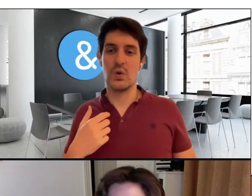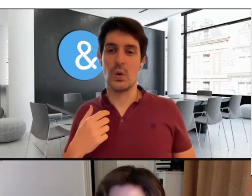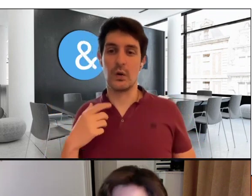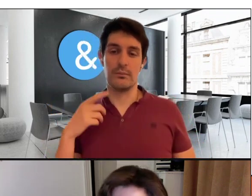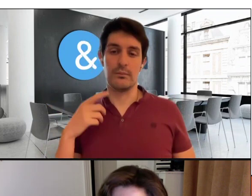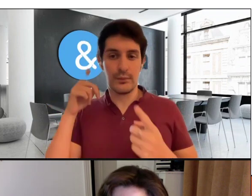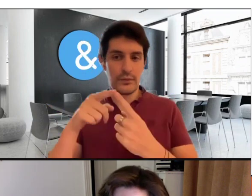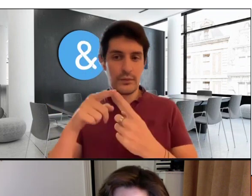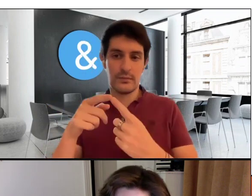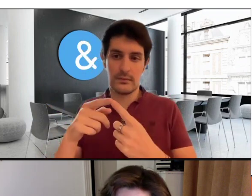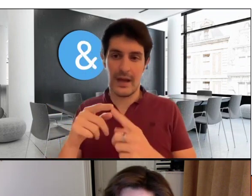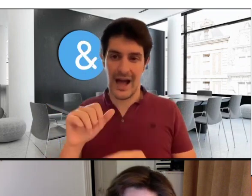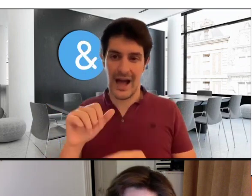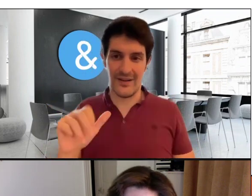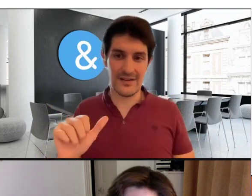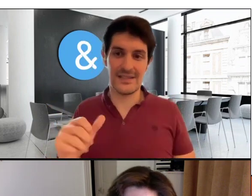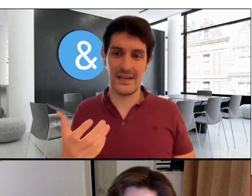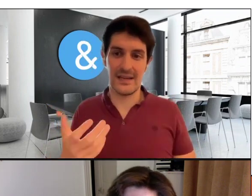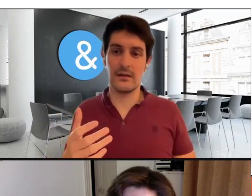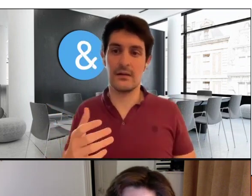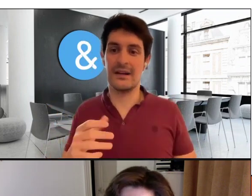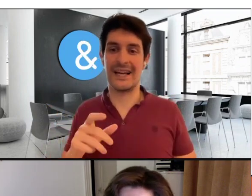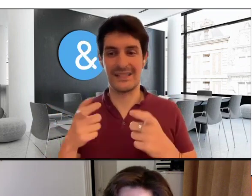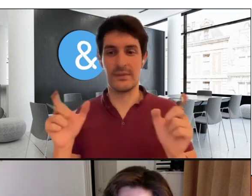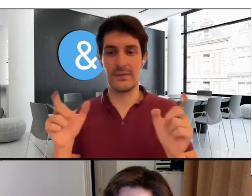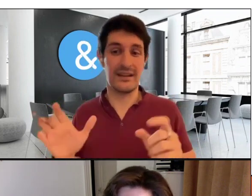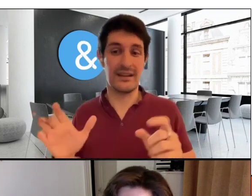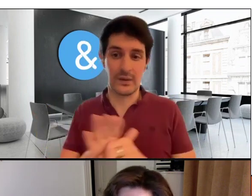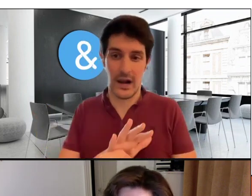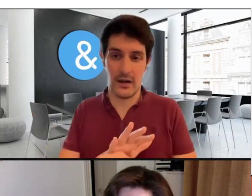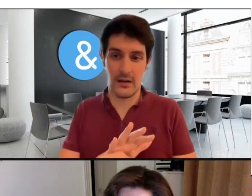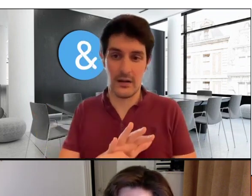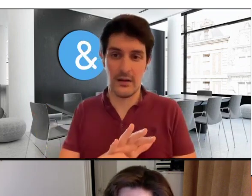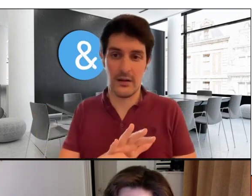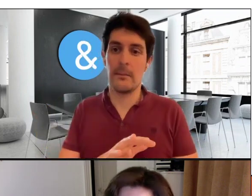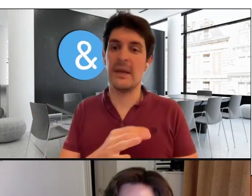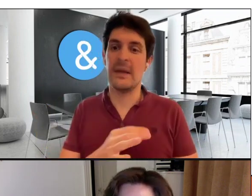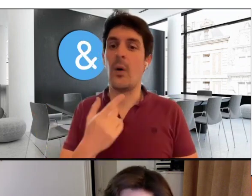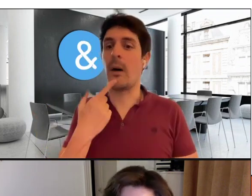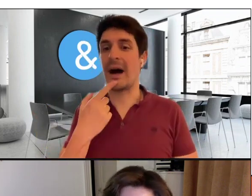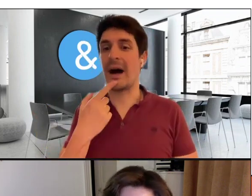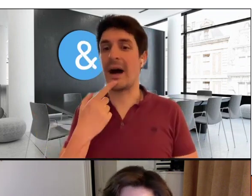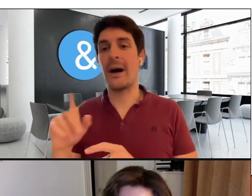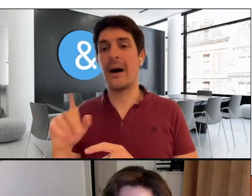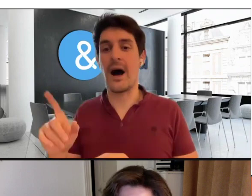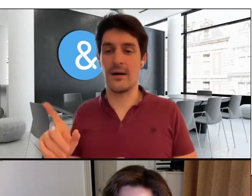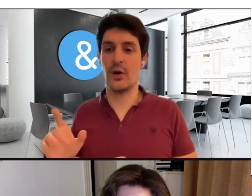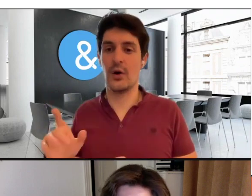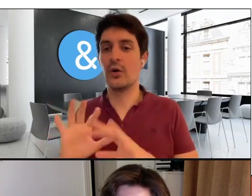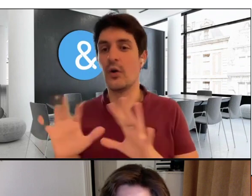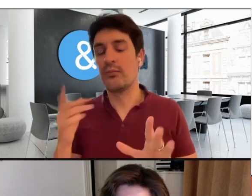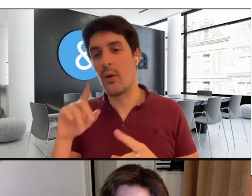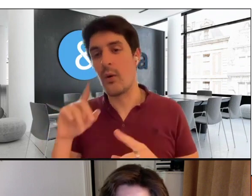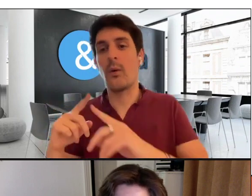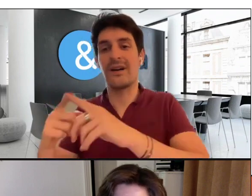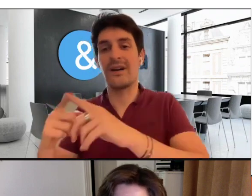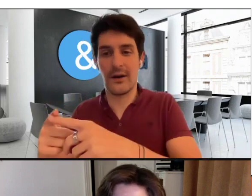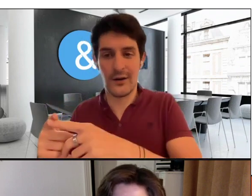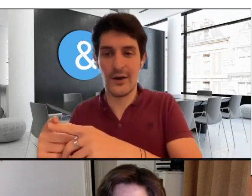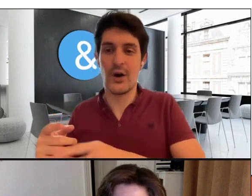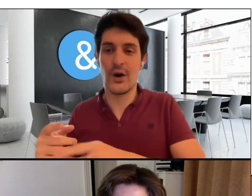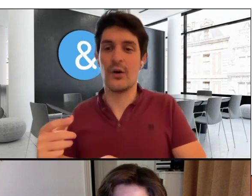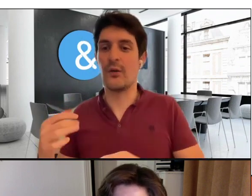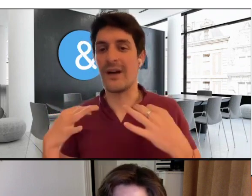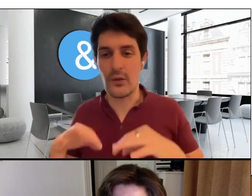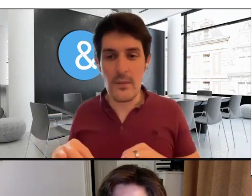Notre but à Ava, c'est l'accessibilité totale. Mais on ne parle pas que pour convaincre